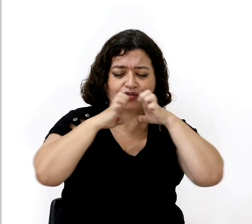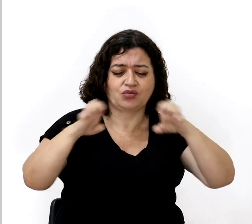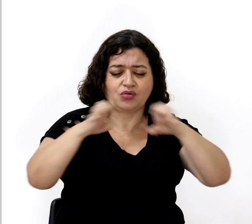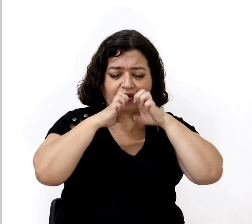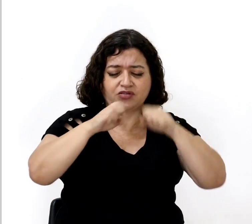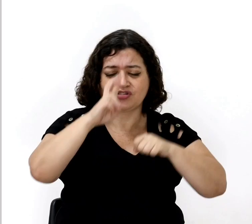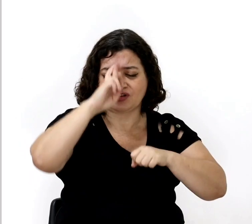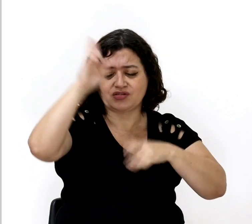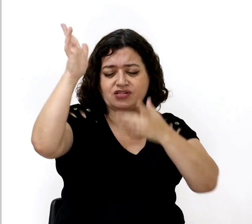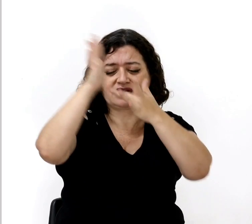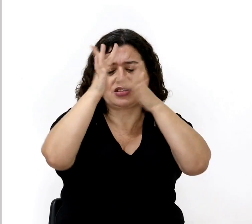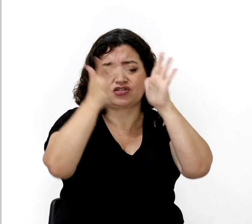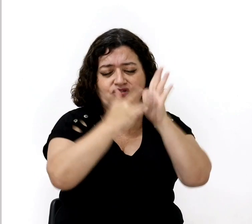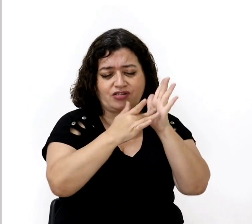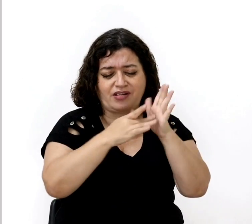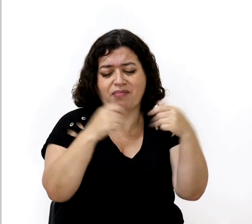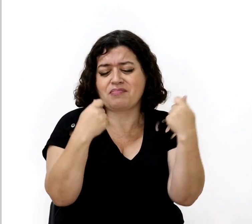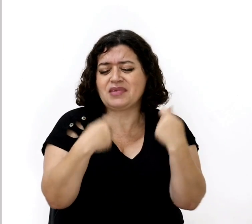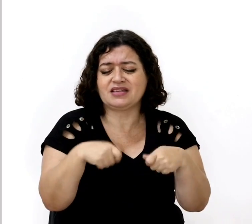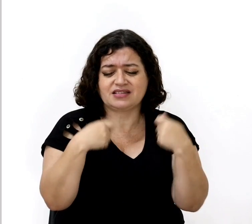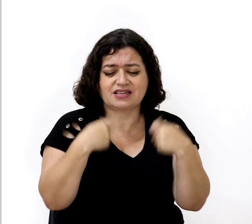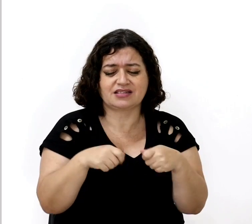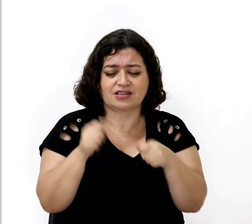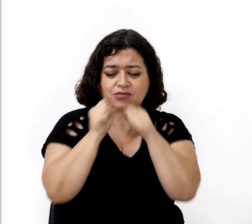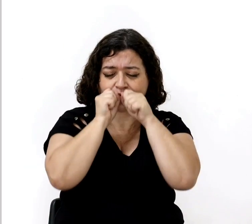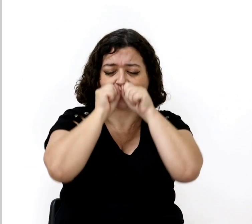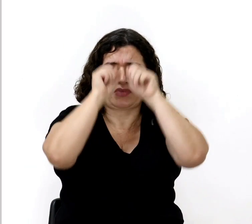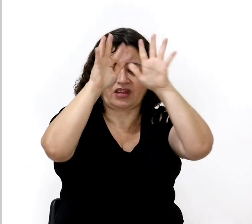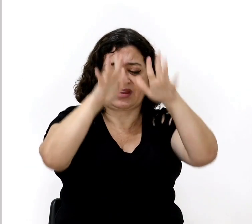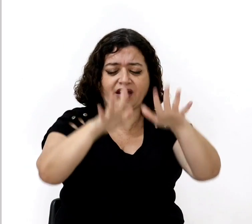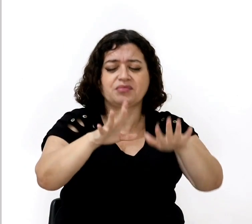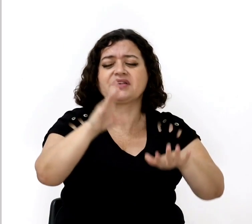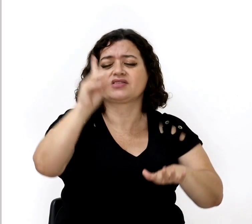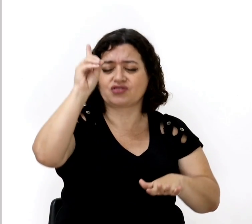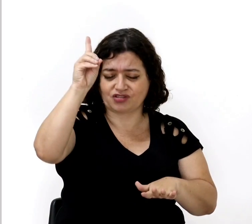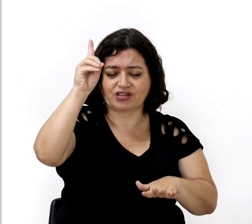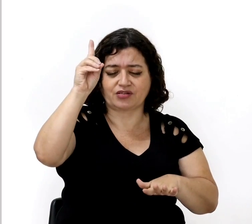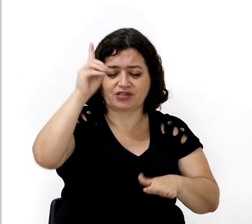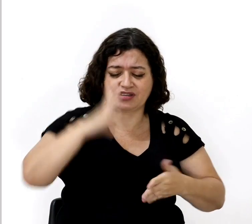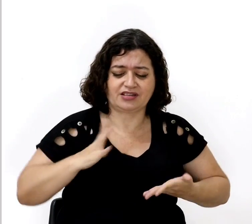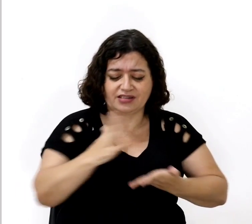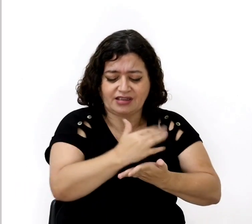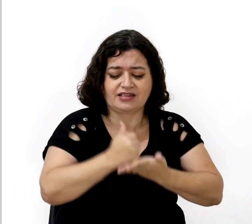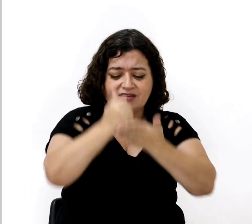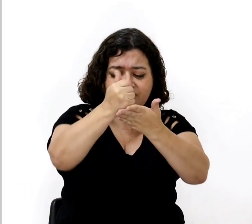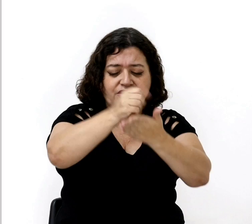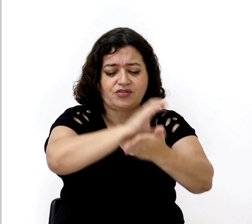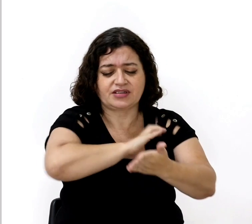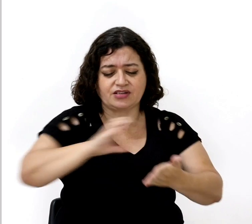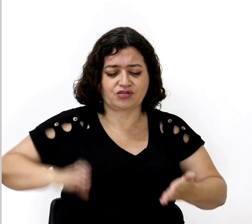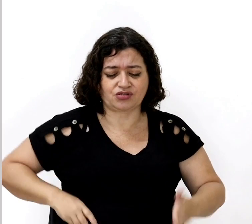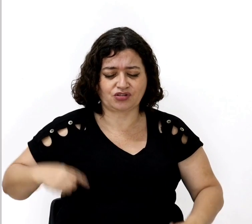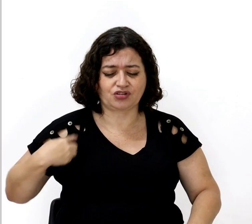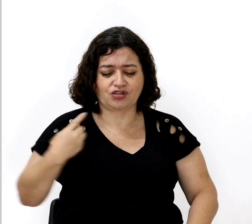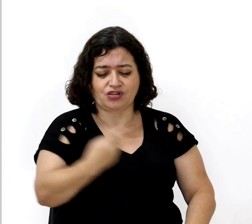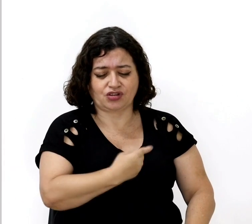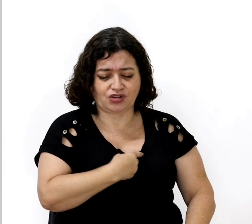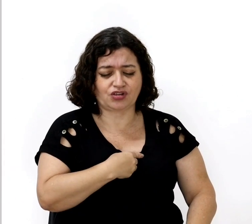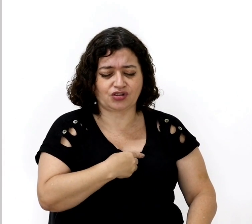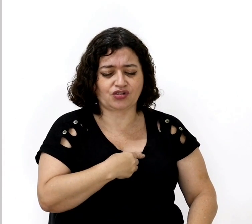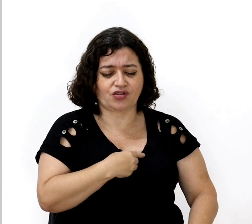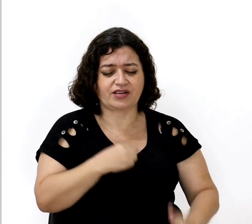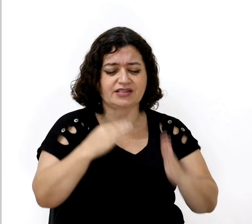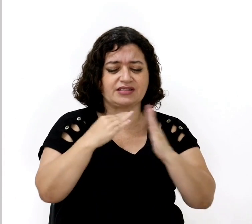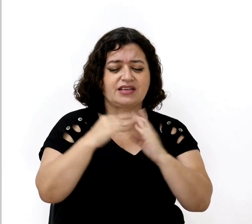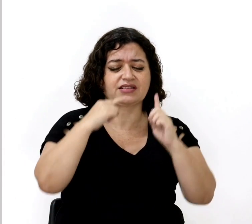pelo evangelho do Senhor Jesus, necessitadas da bênção de Deus e da salvação em Cristo. Que nós sejamos